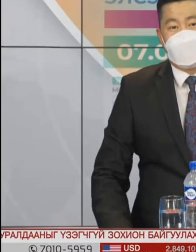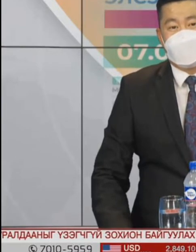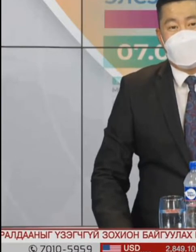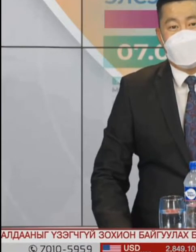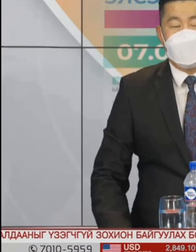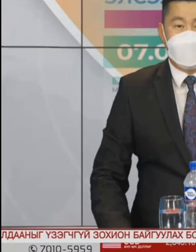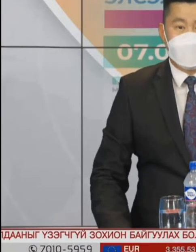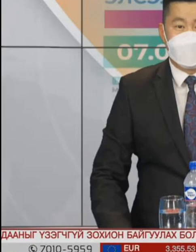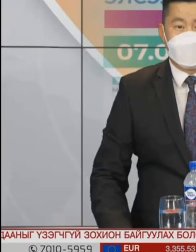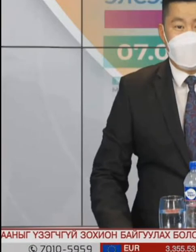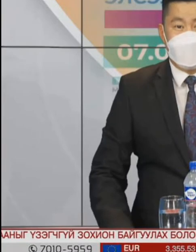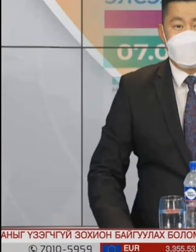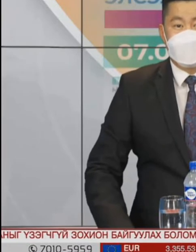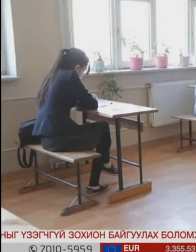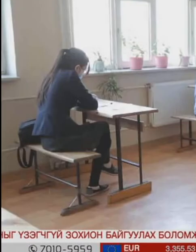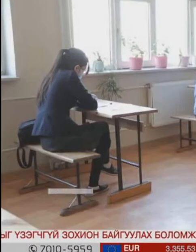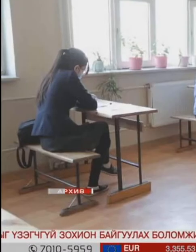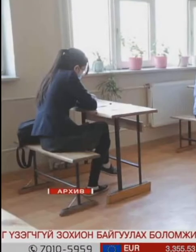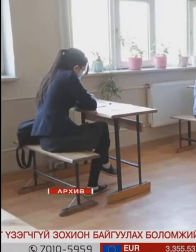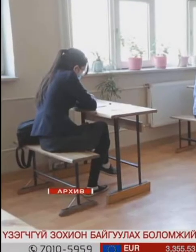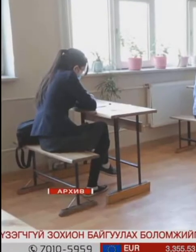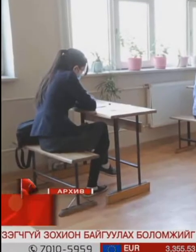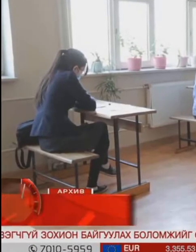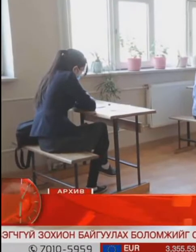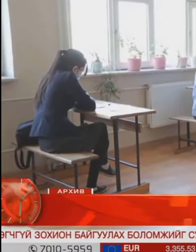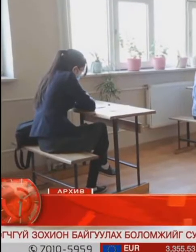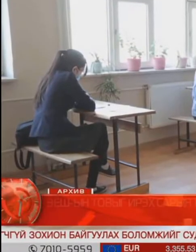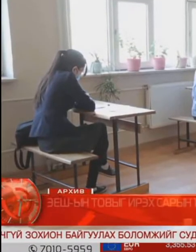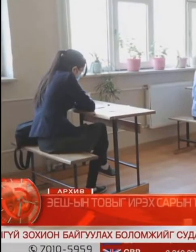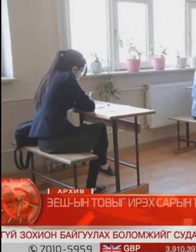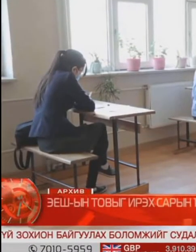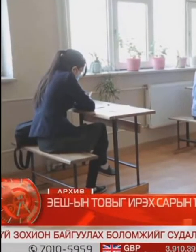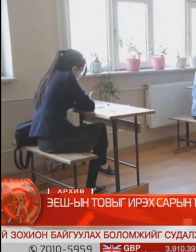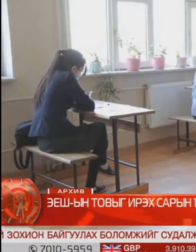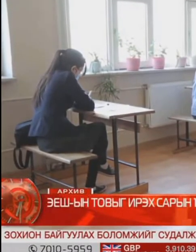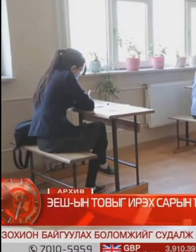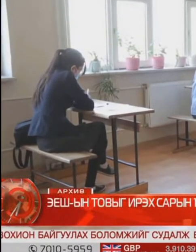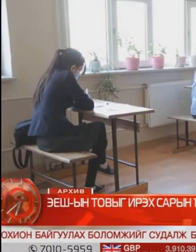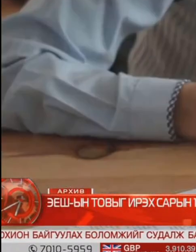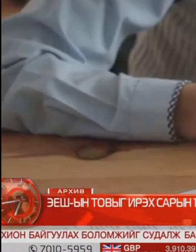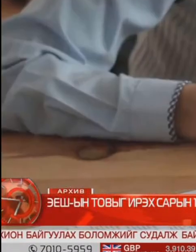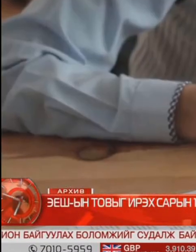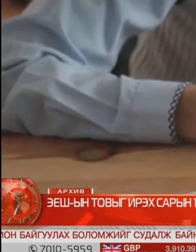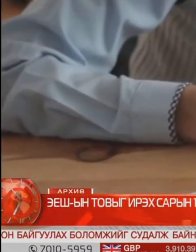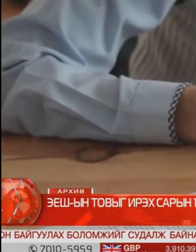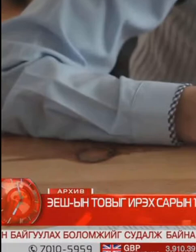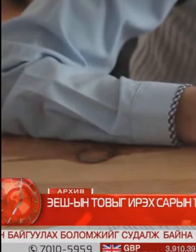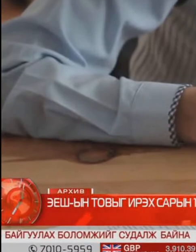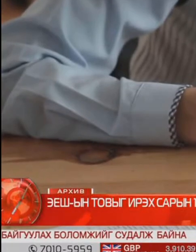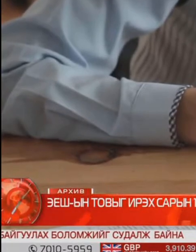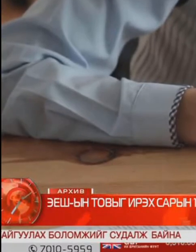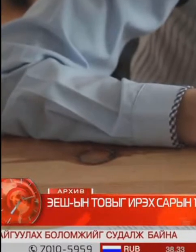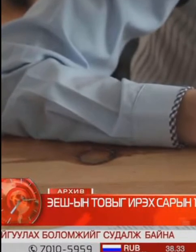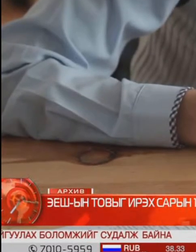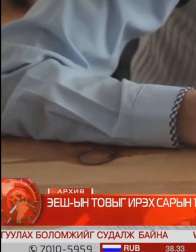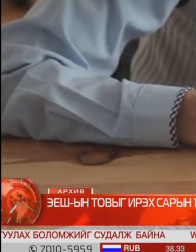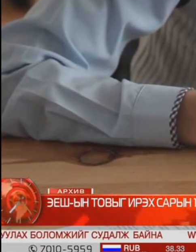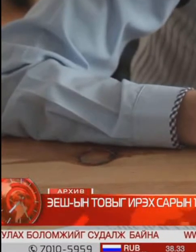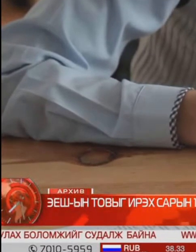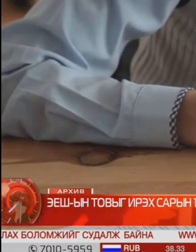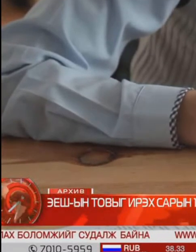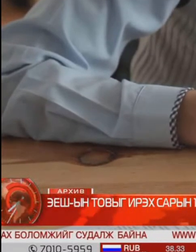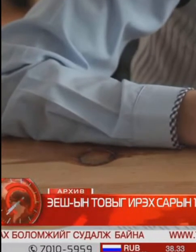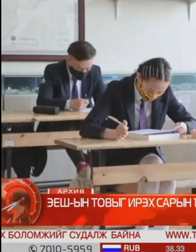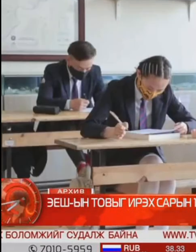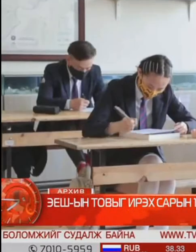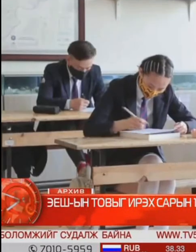үүсэх байсныг салбарын сайд онцолж байна. За энэ жилд 40 гаруй мянган суралцагч эсэлтийн ерөнхий шалгалт өгөр бүртгүүлсэн. Шалгалтыг